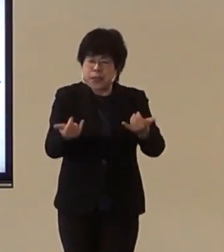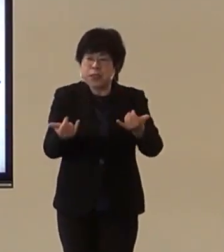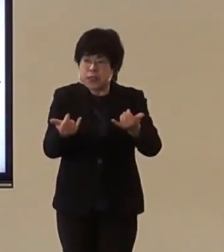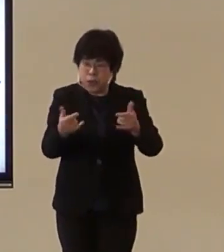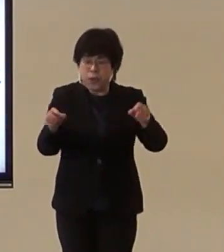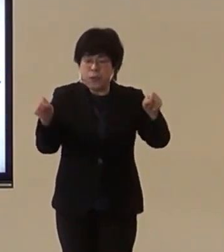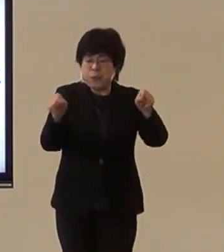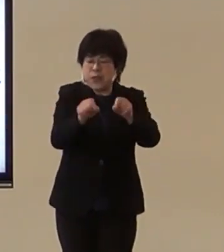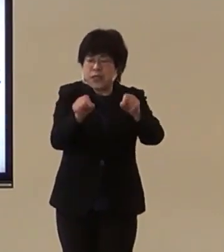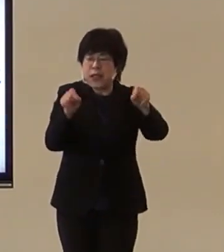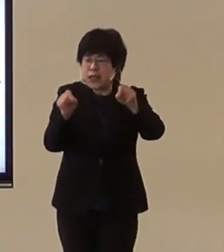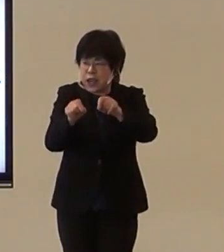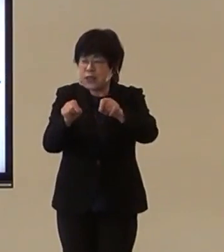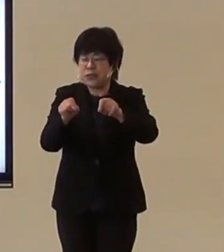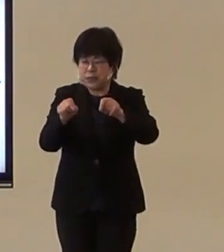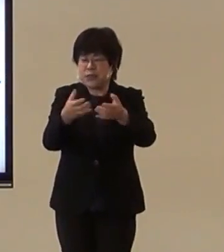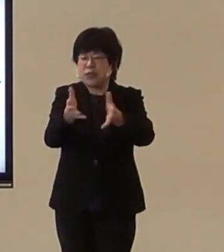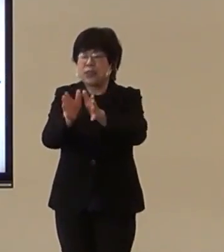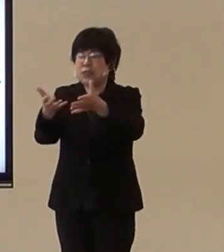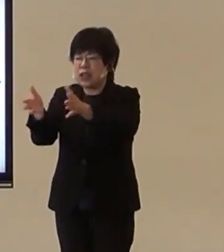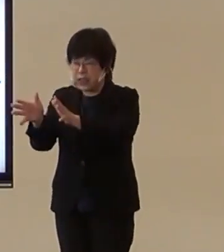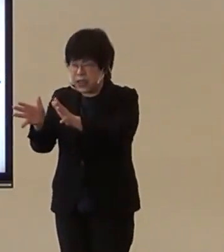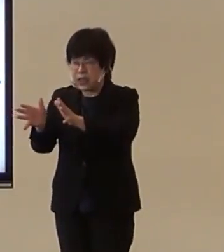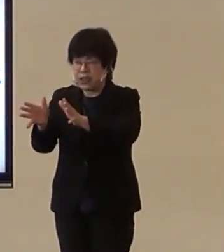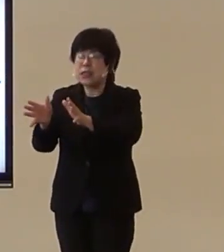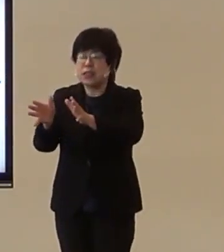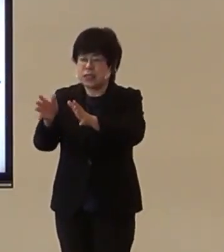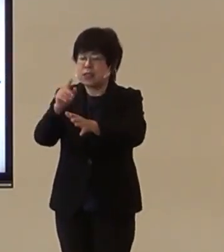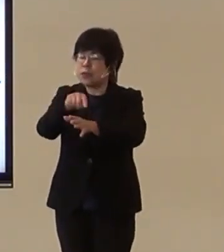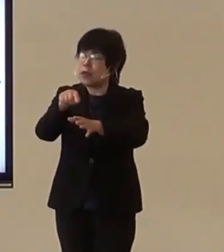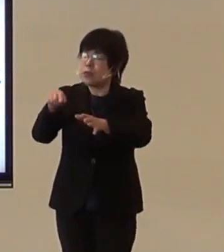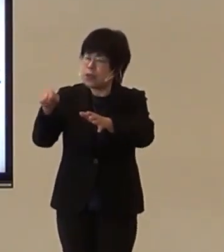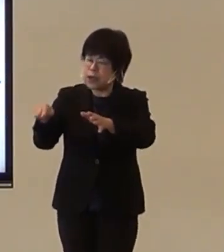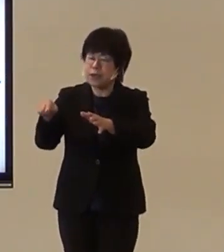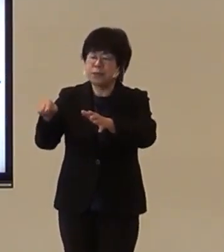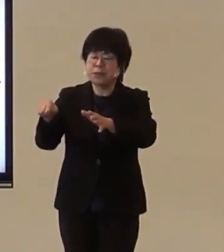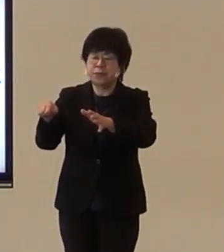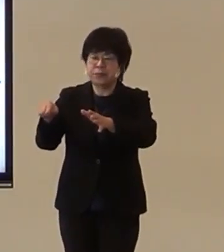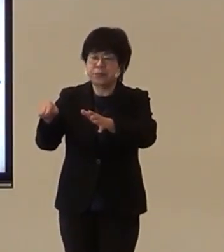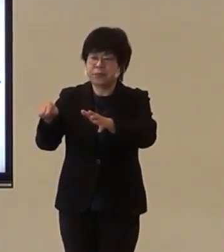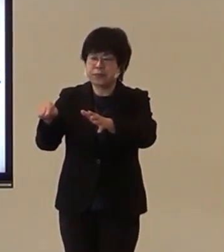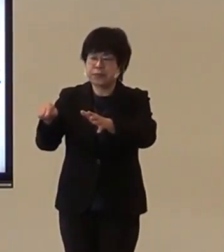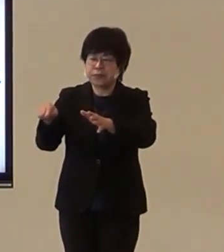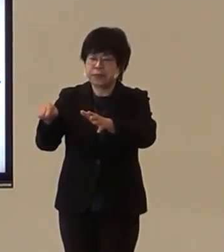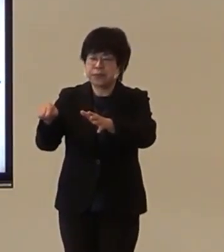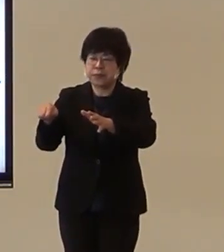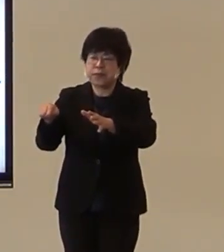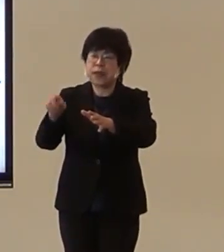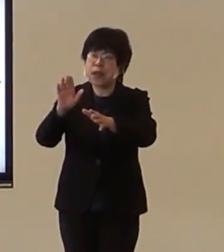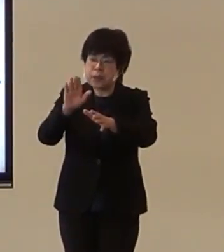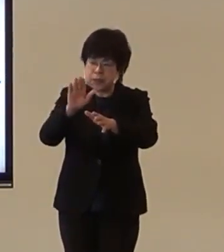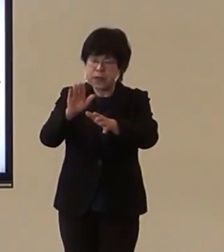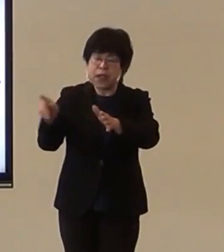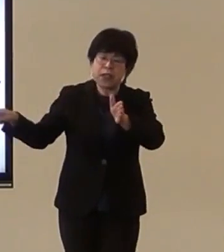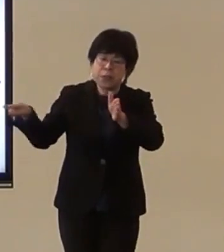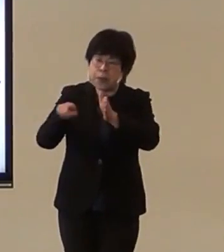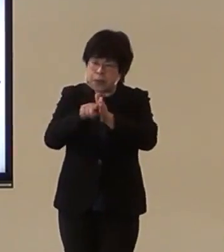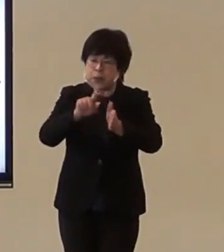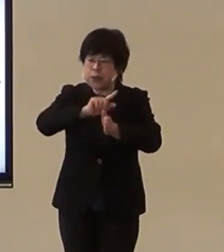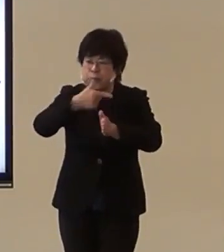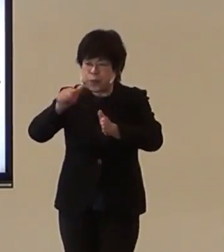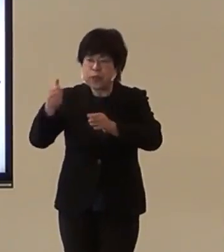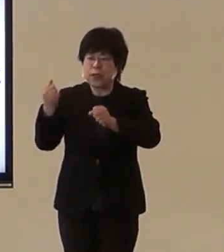それぞれが主体的に、それぞれの役割を果たしていただいておりますから、これまでもさまざまな事業を展開するにあたりましてです